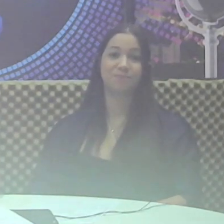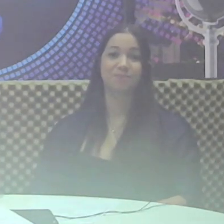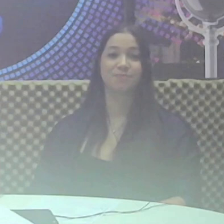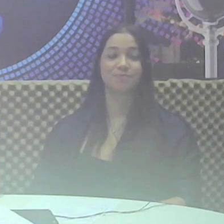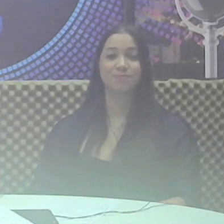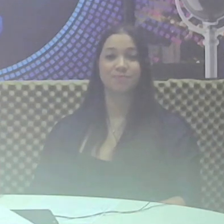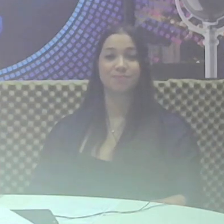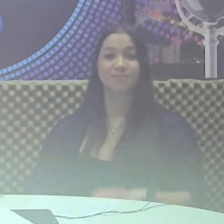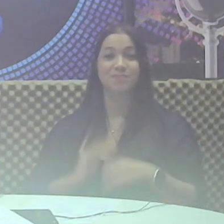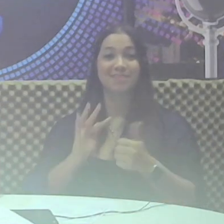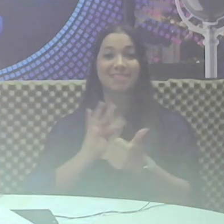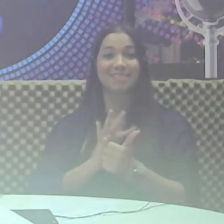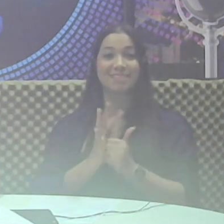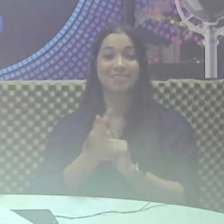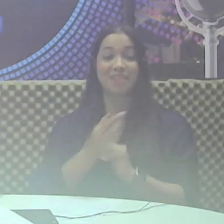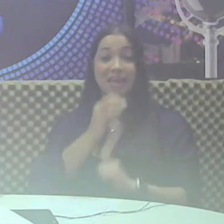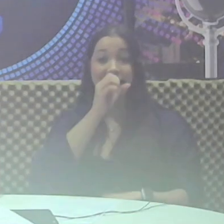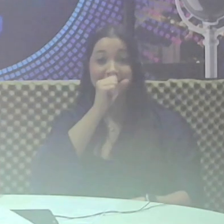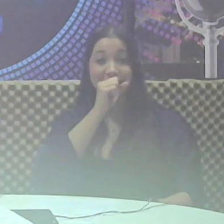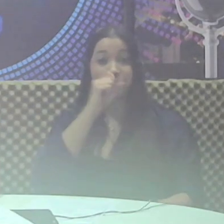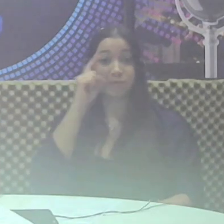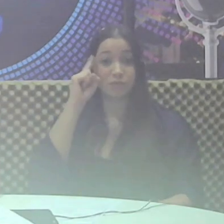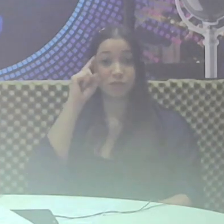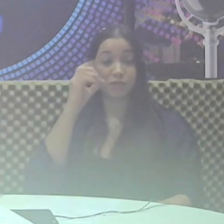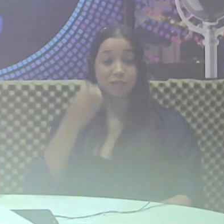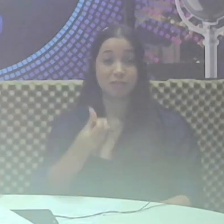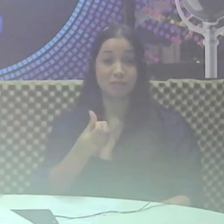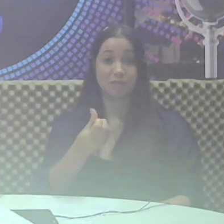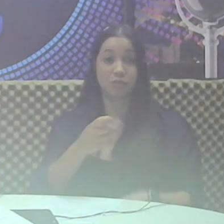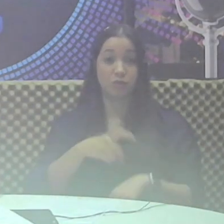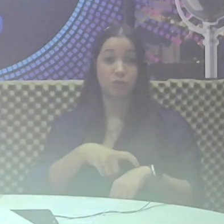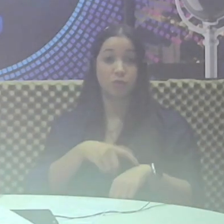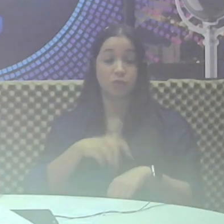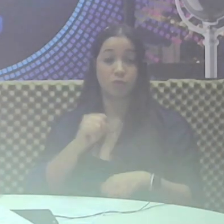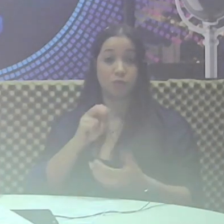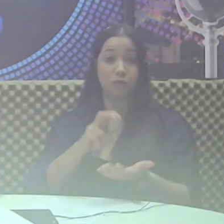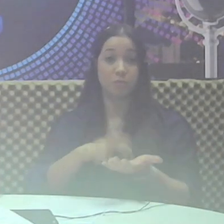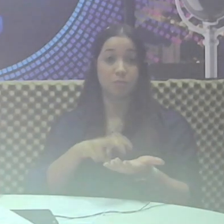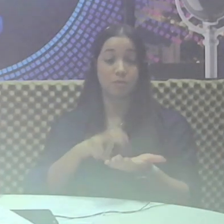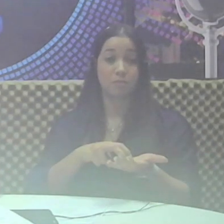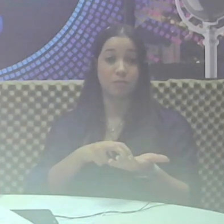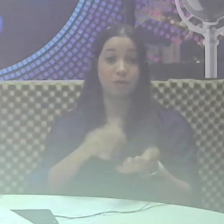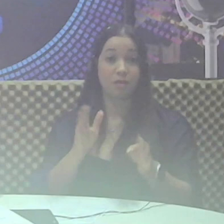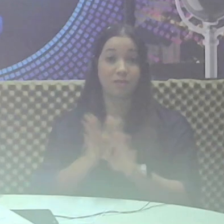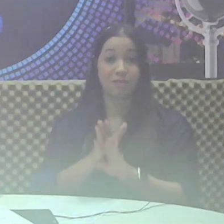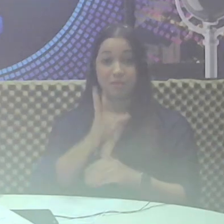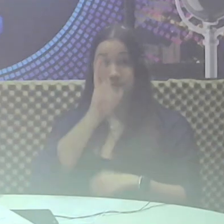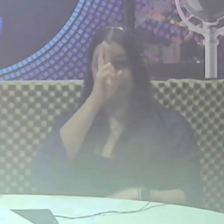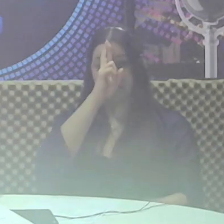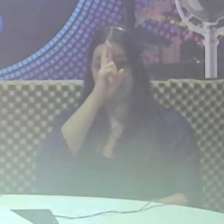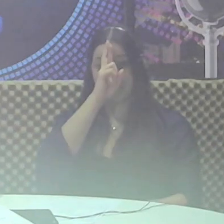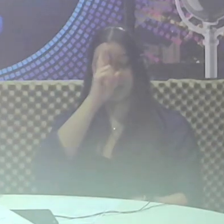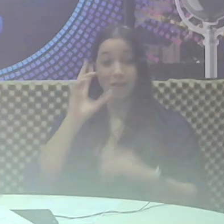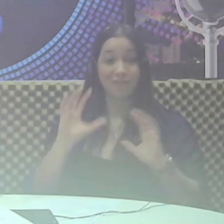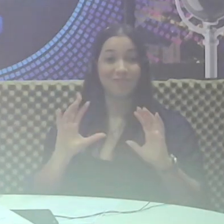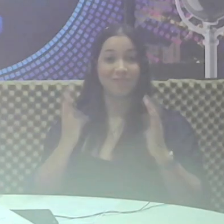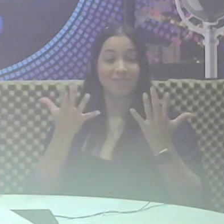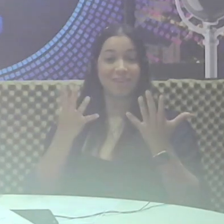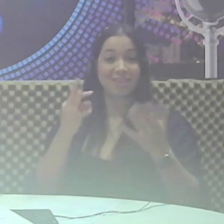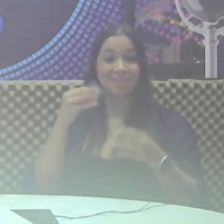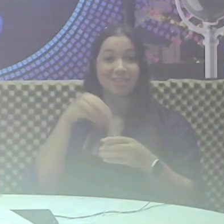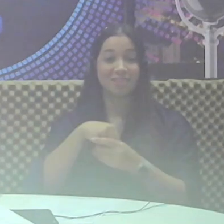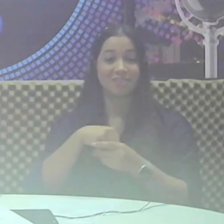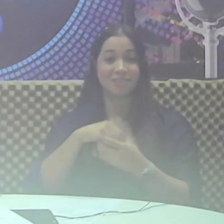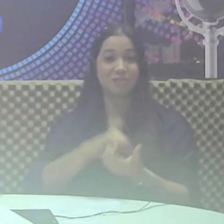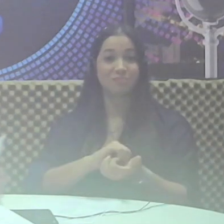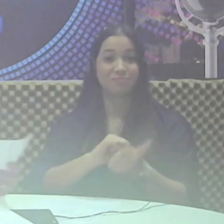A Futel promove no sábado, dia 6, das 8 horas da manhã ao meio-dia, o Festival Interno de